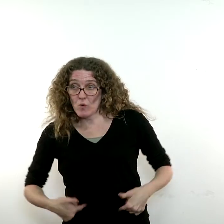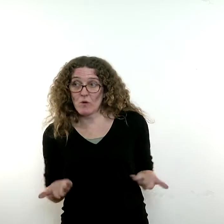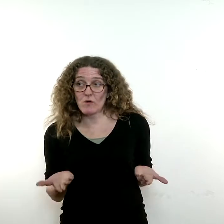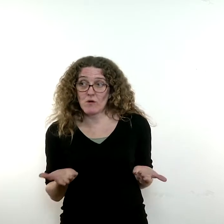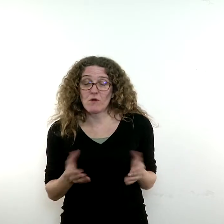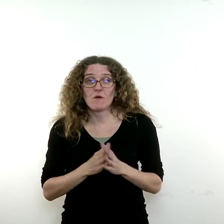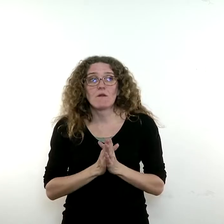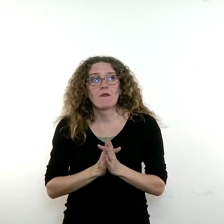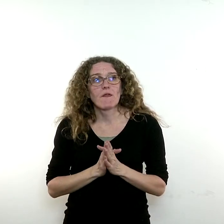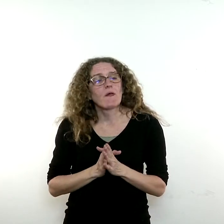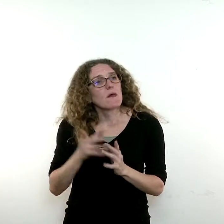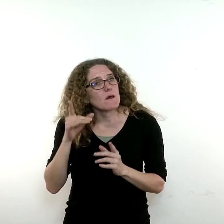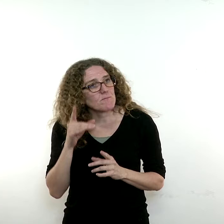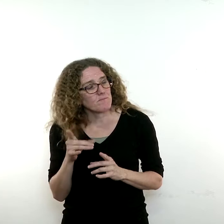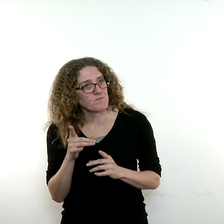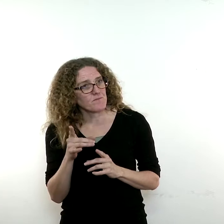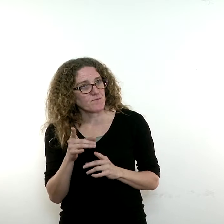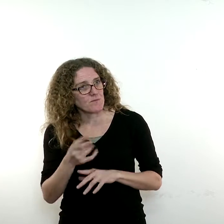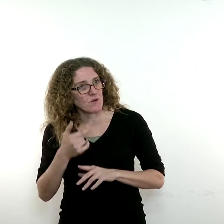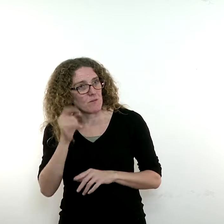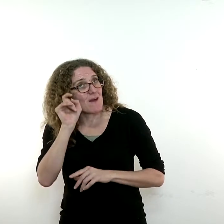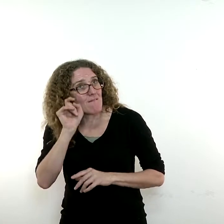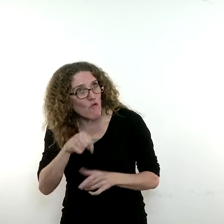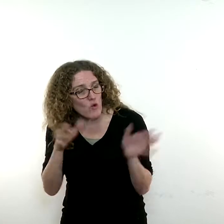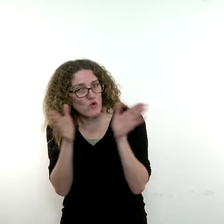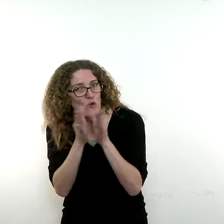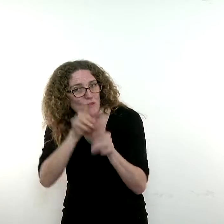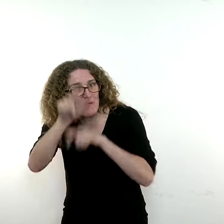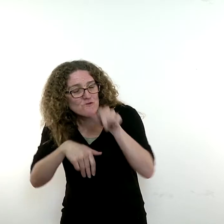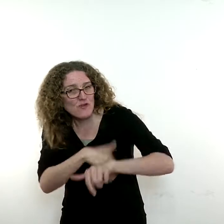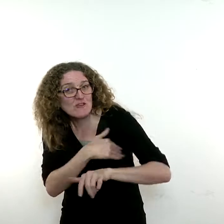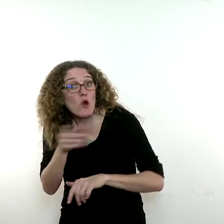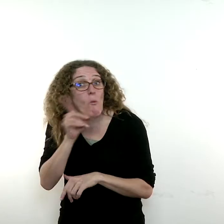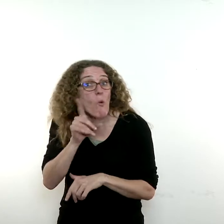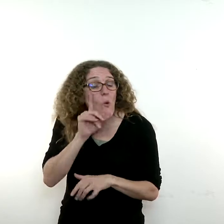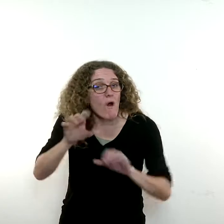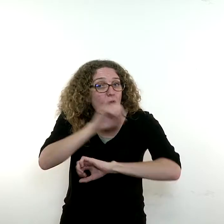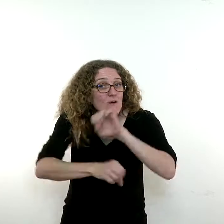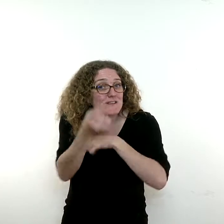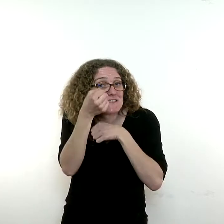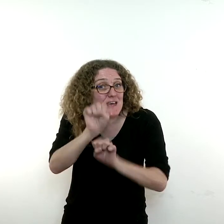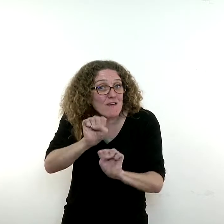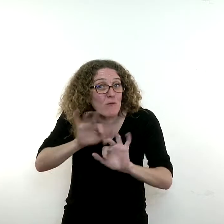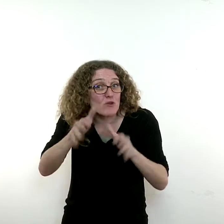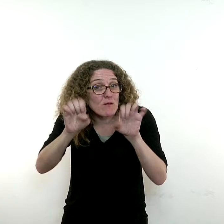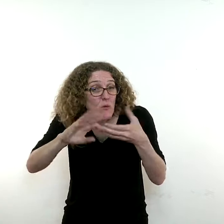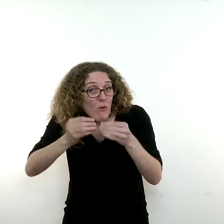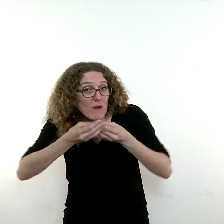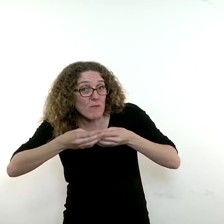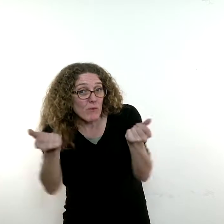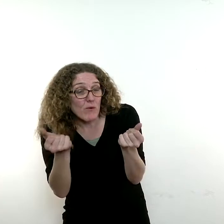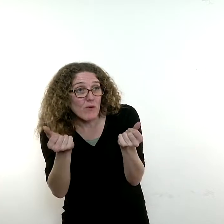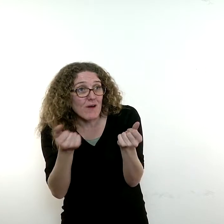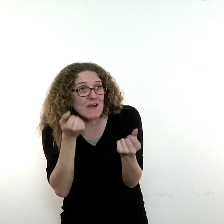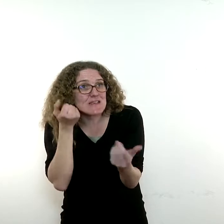La discussion avec ces agents sur pourquoi ils se mettent en grève pourrait peut-être être une manière de sortir de cette situation.